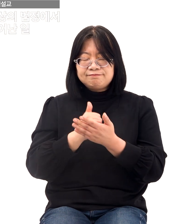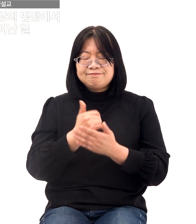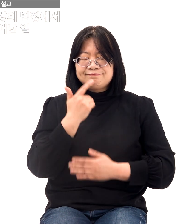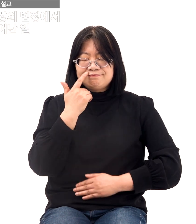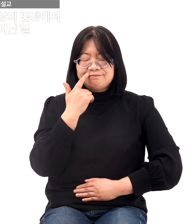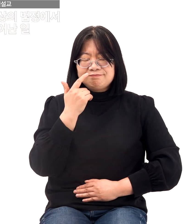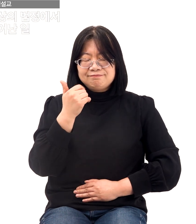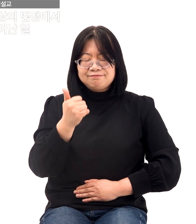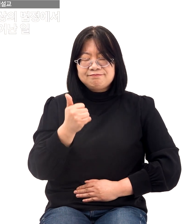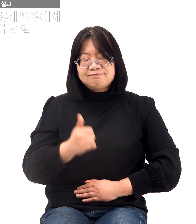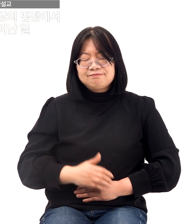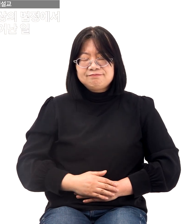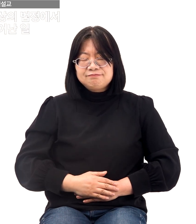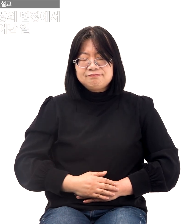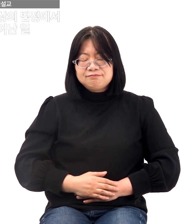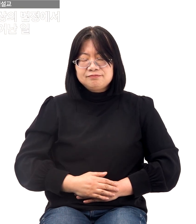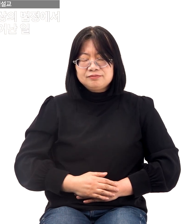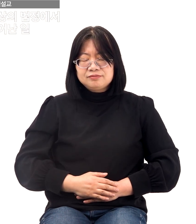아버지,